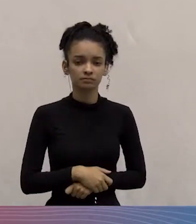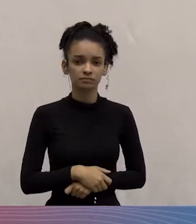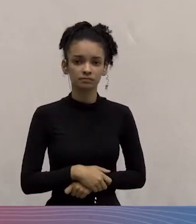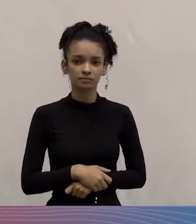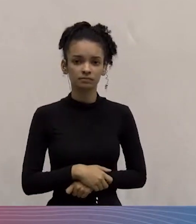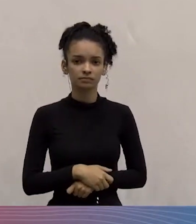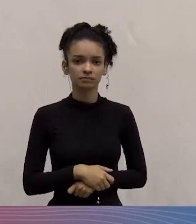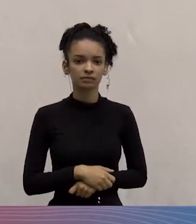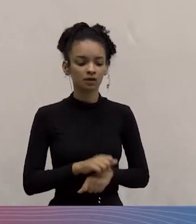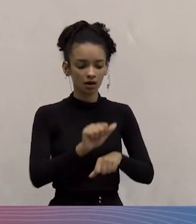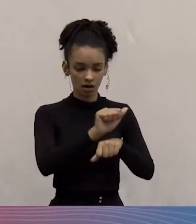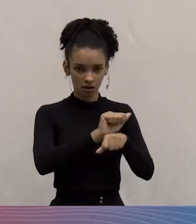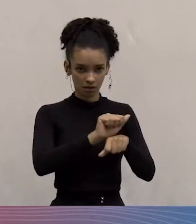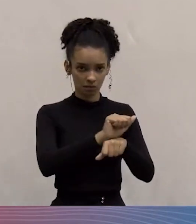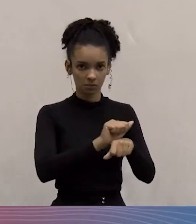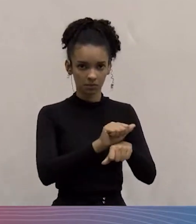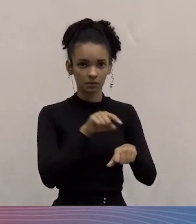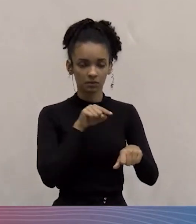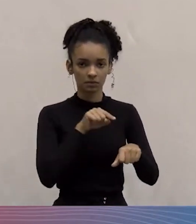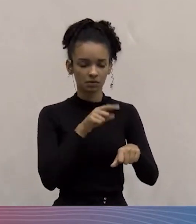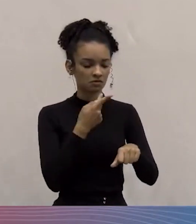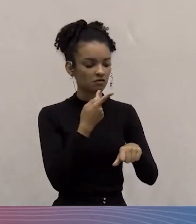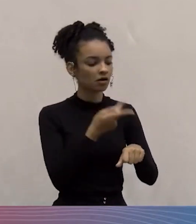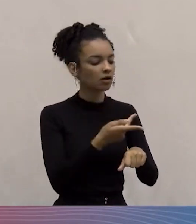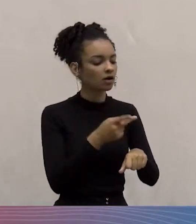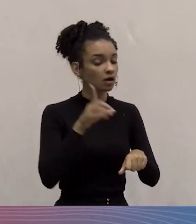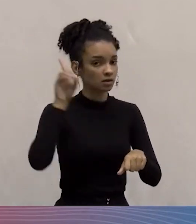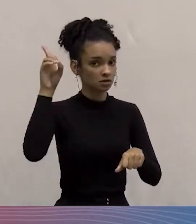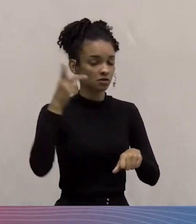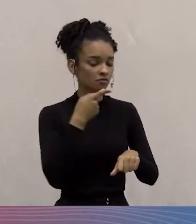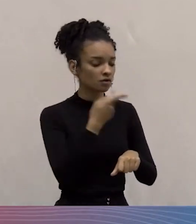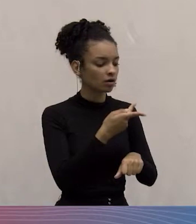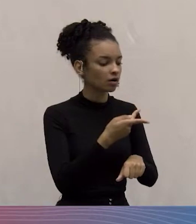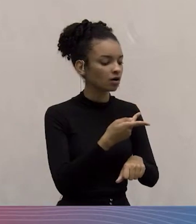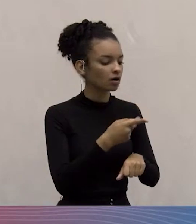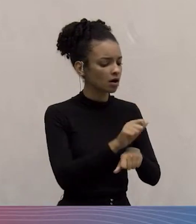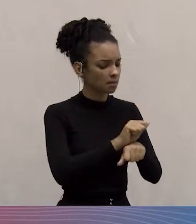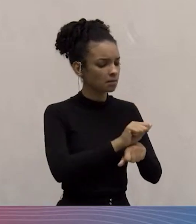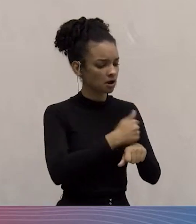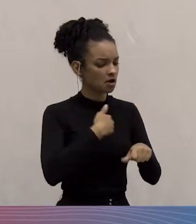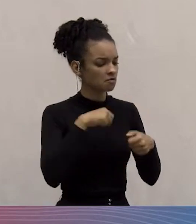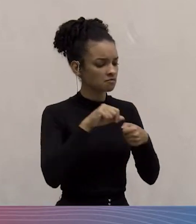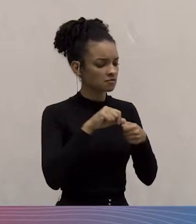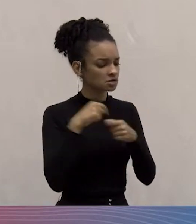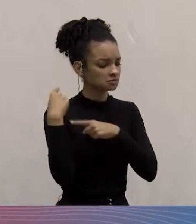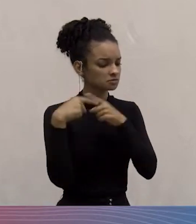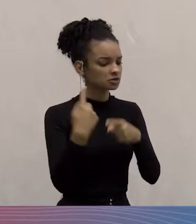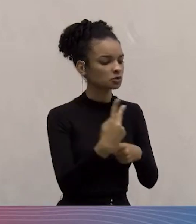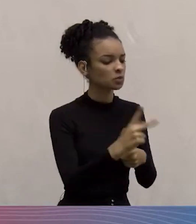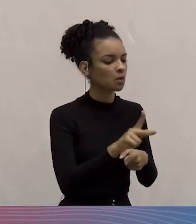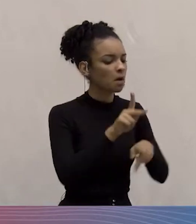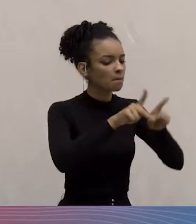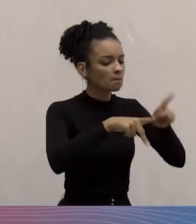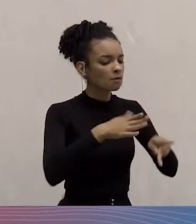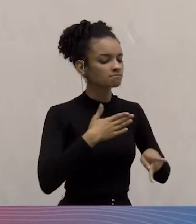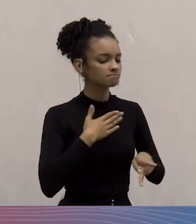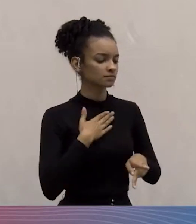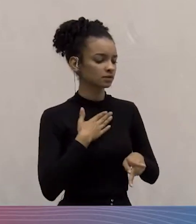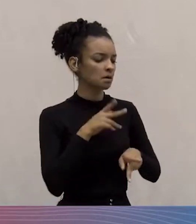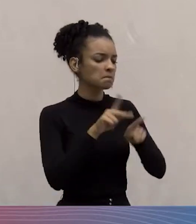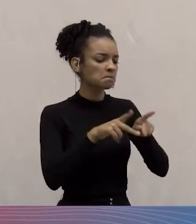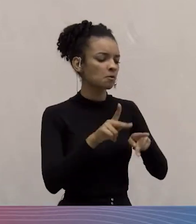E de Abraão, ele falou para Abraão: Abraão, vou fazer da tua descendência um povo meu, um